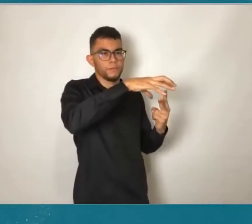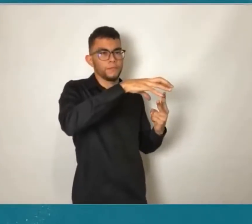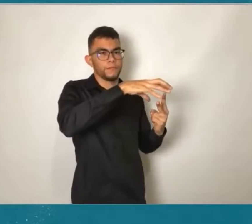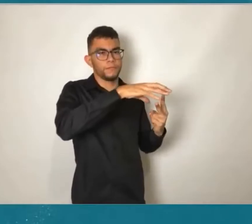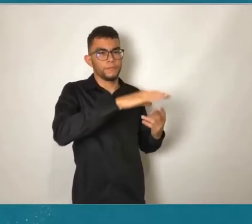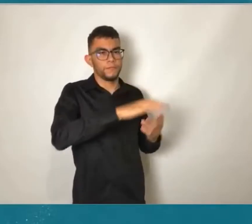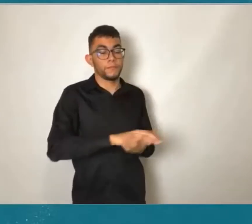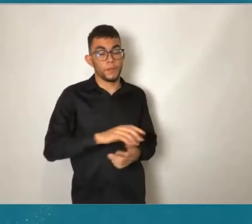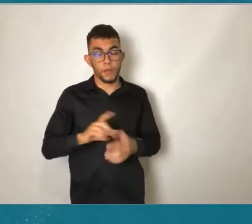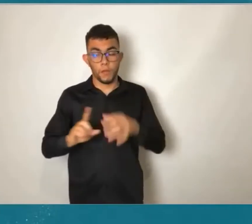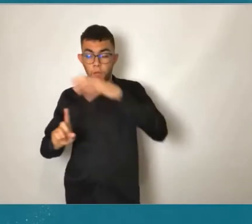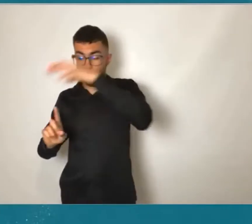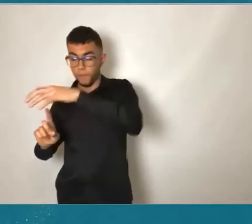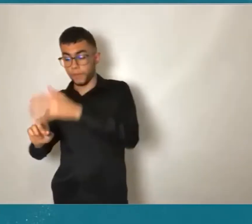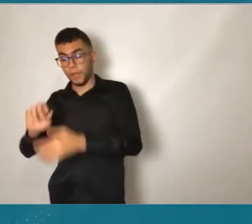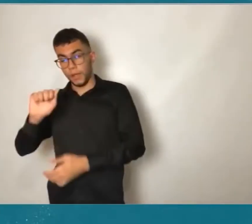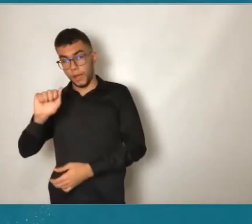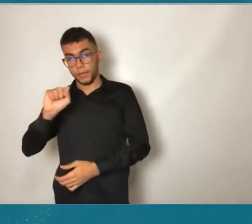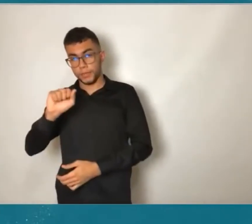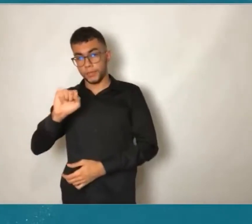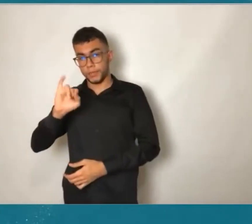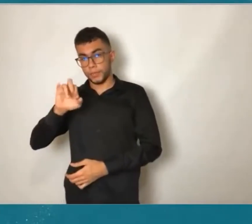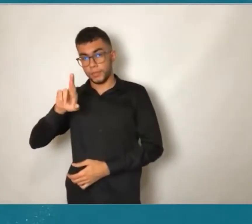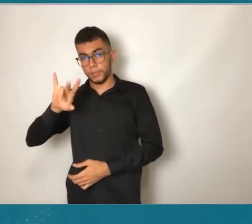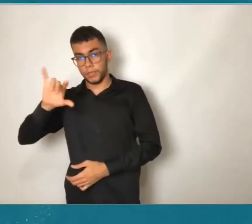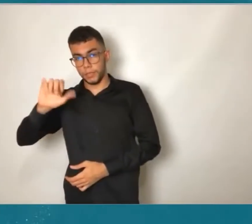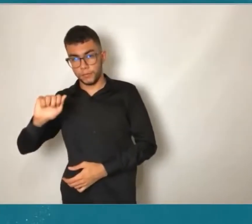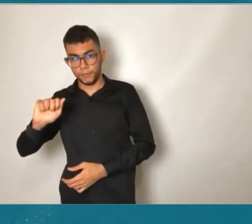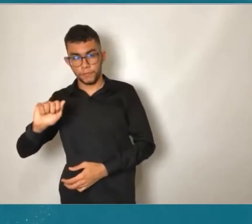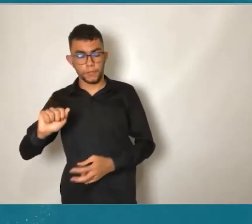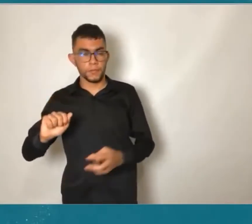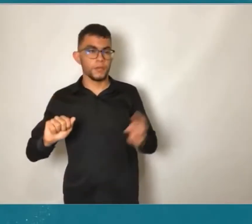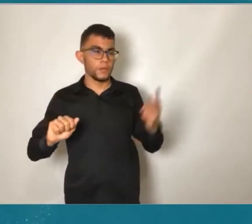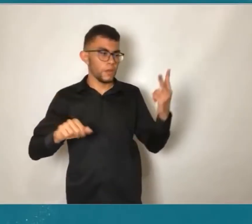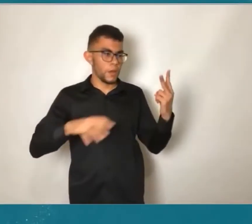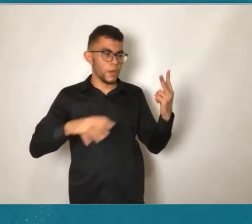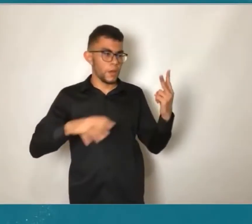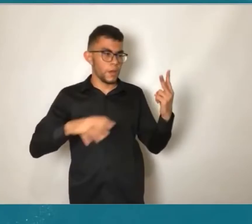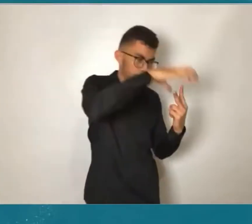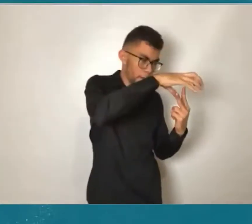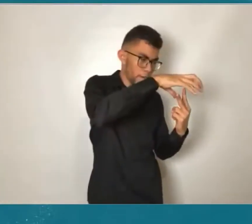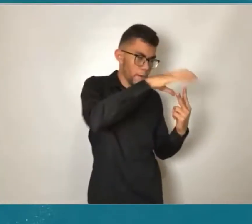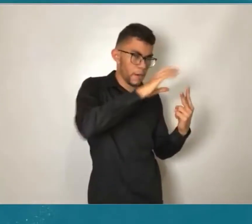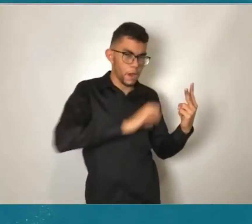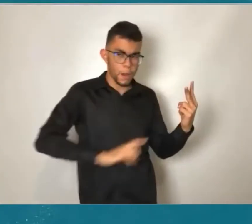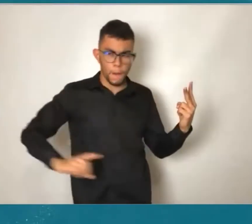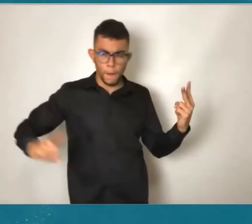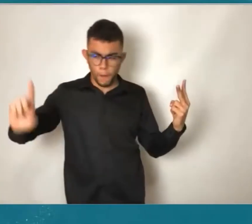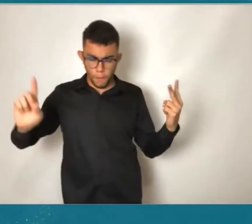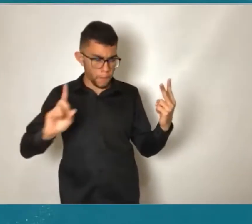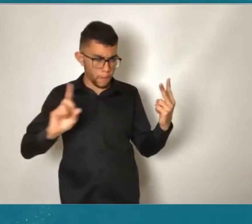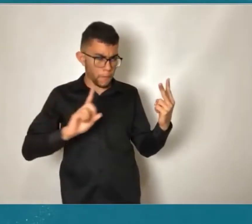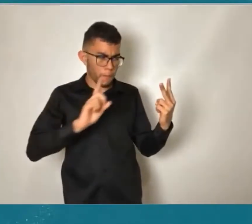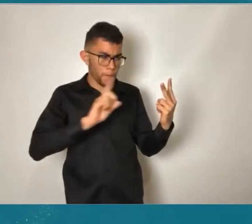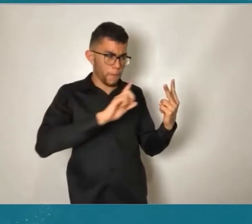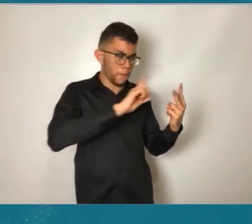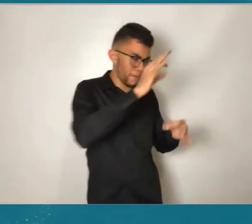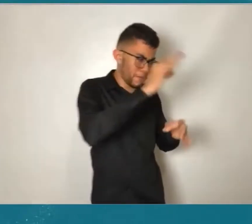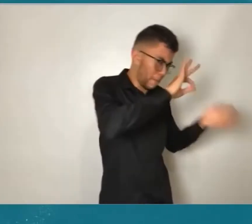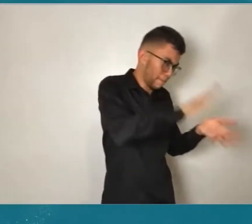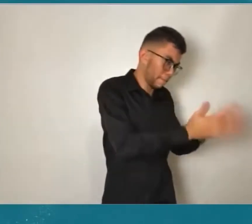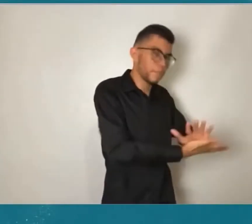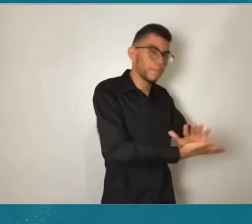o próprio povo irmão, reino de Israel, está lutando contra Judá? Veja só como é que pode. Então, o que aconteceu? O